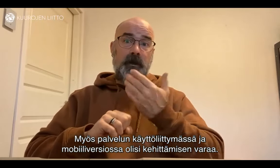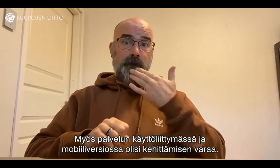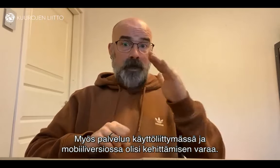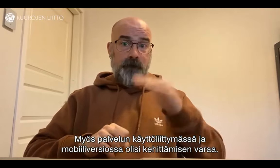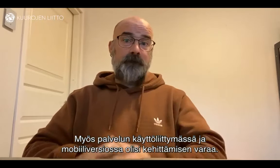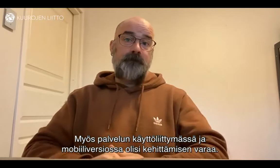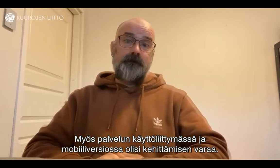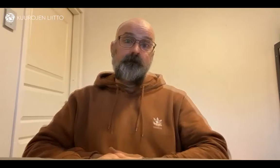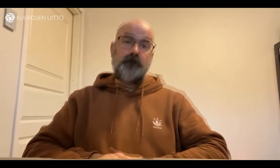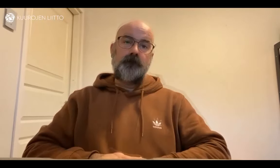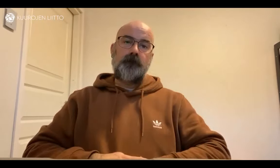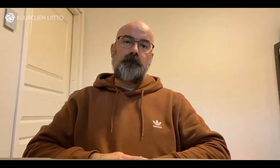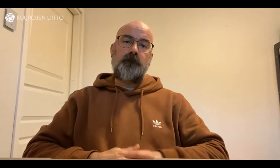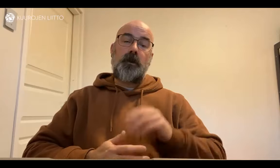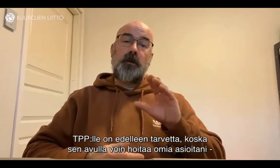Myös palvelun